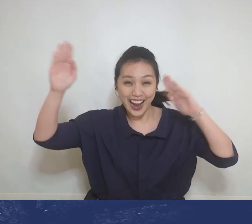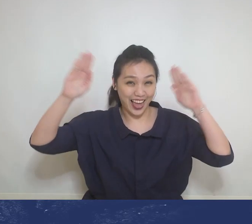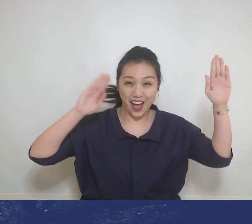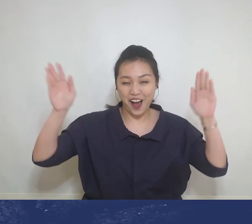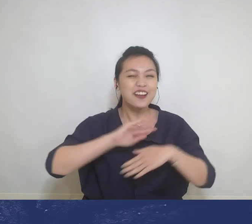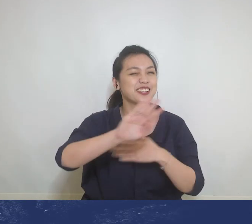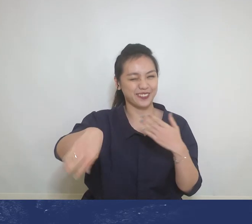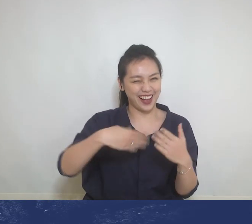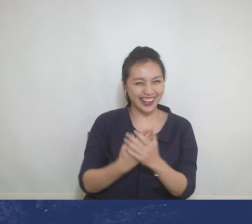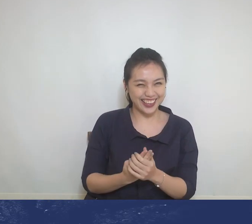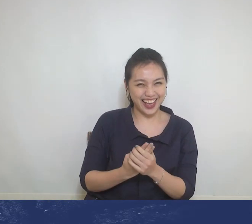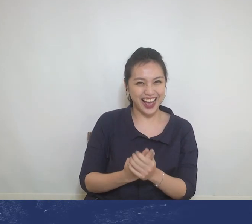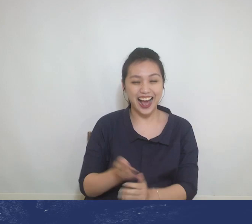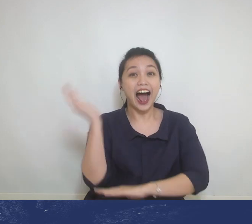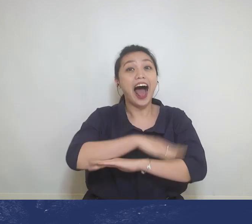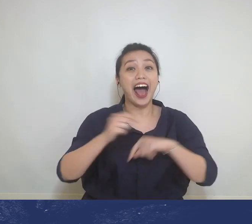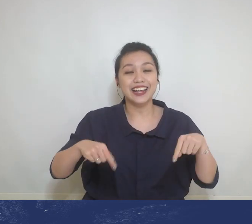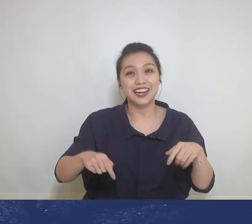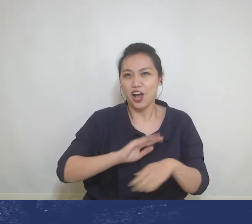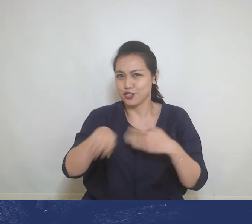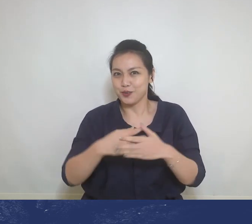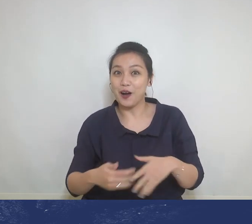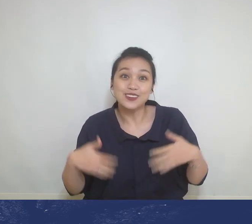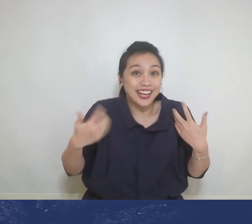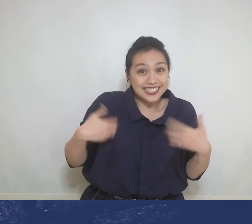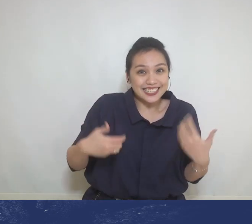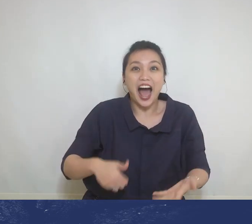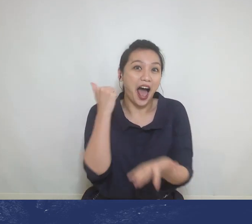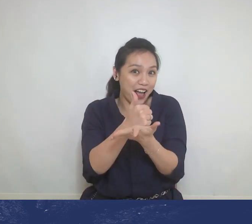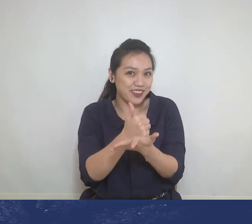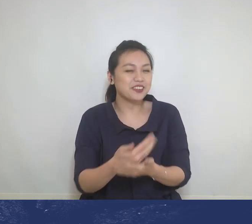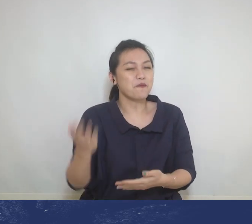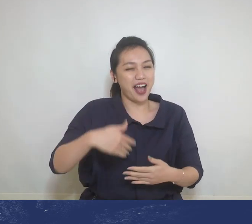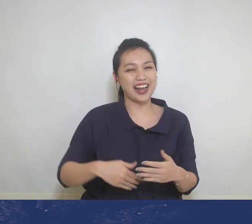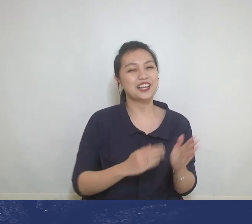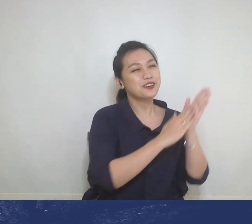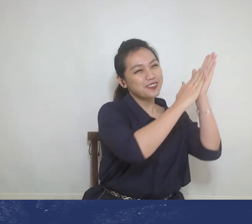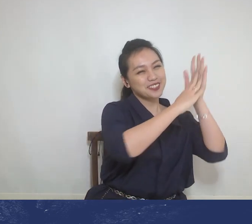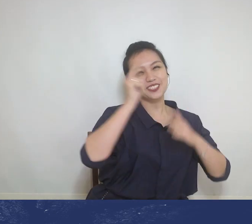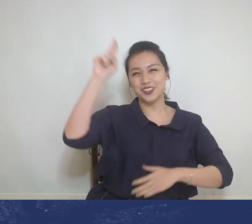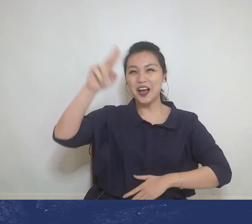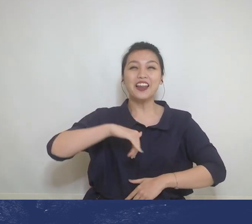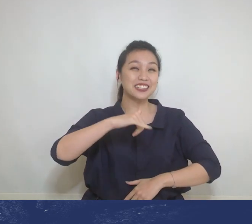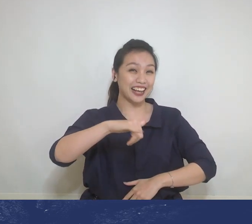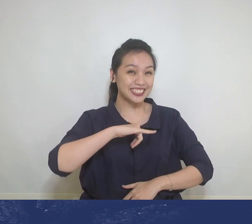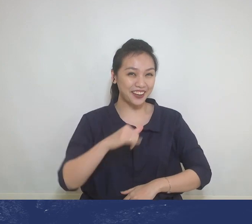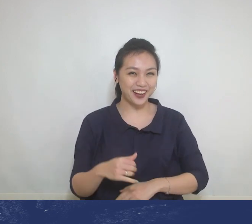Halo, shalom. Shalom semuanya. Hari ini semuanya bersuka cita, amin. Yuk kita bersama-sama memuji Tuhan bersama-sama, yuk.